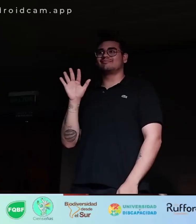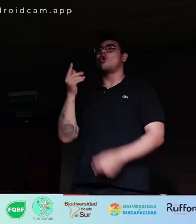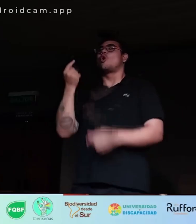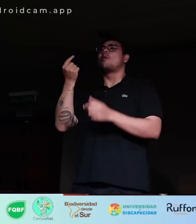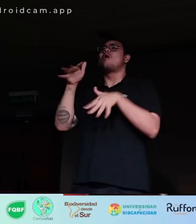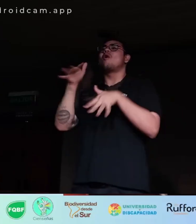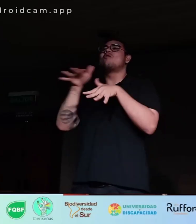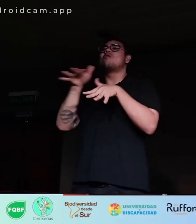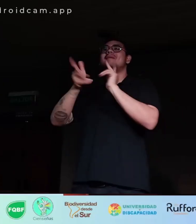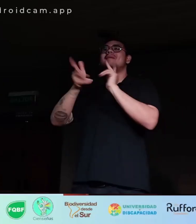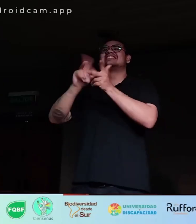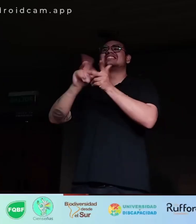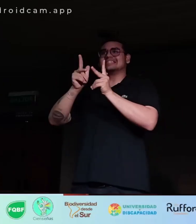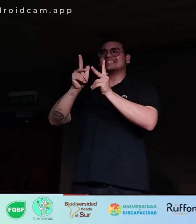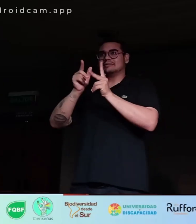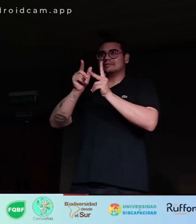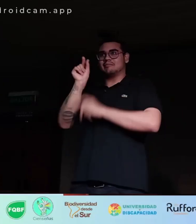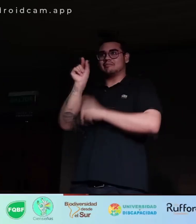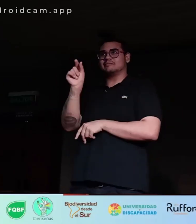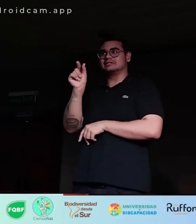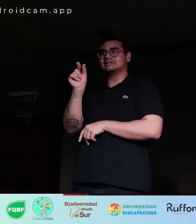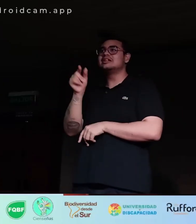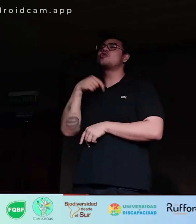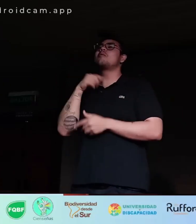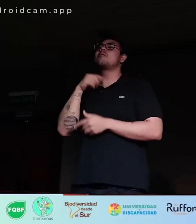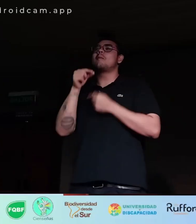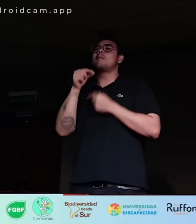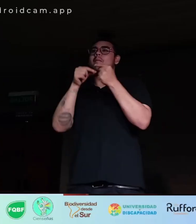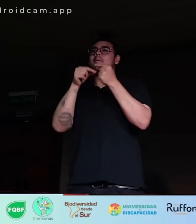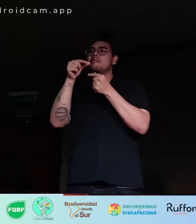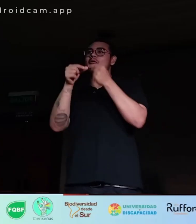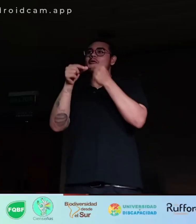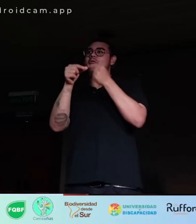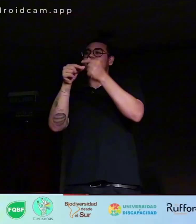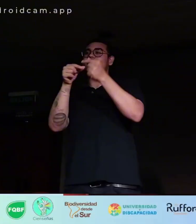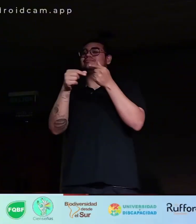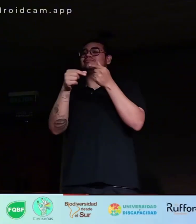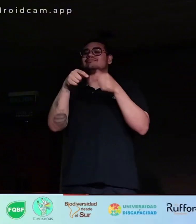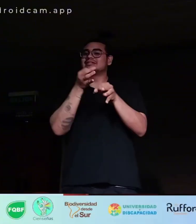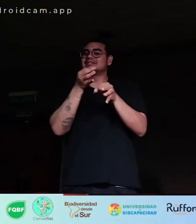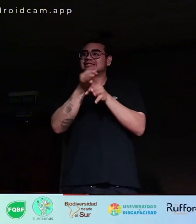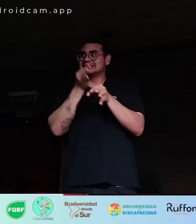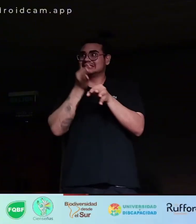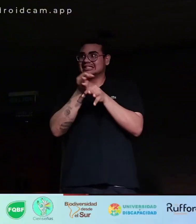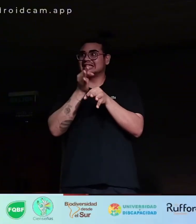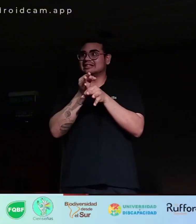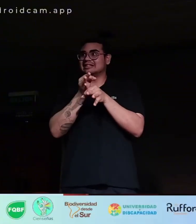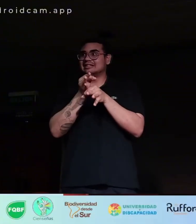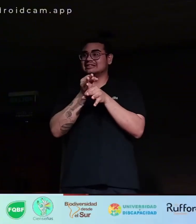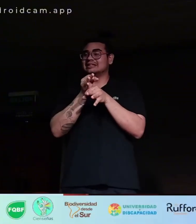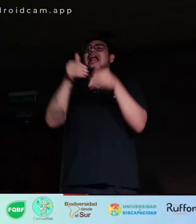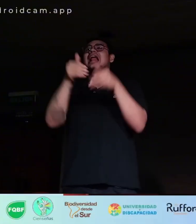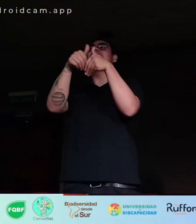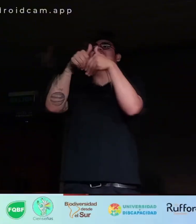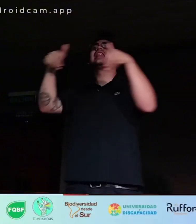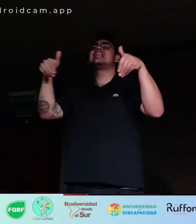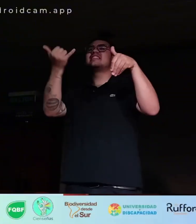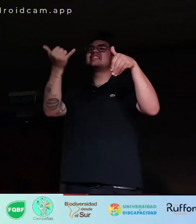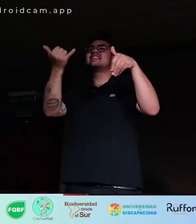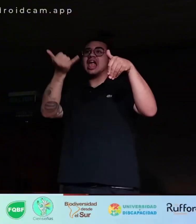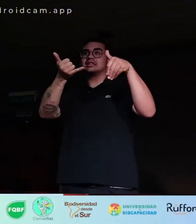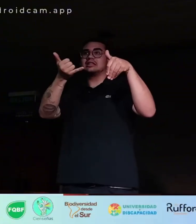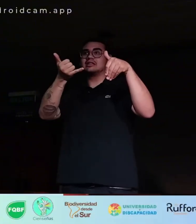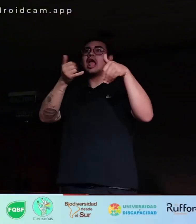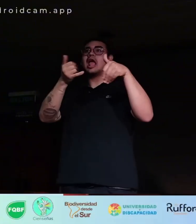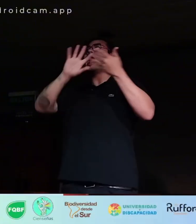em, Está como entrenada para esa cantidad de señas con esa dificultad. Todavía no puede armar oraciones,